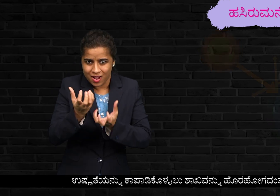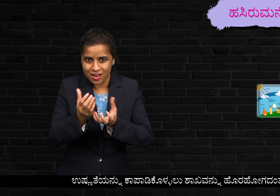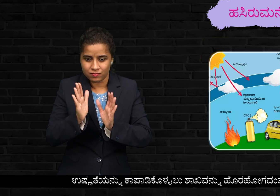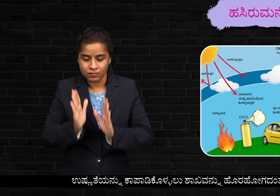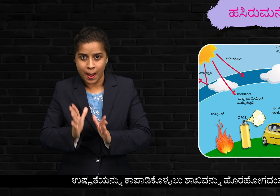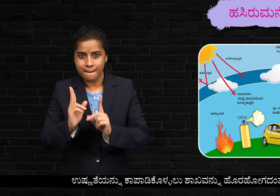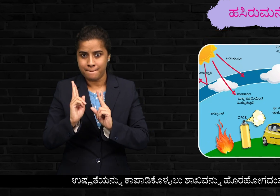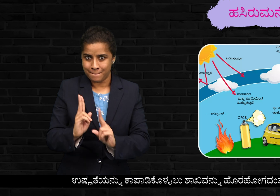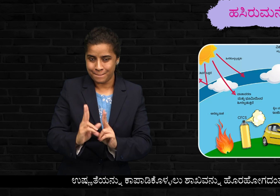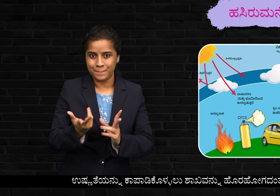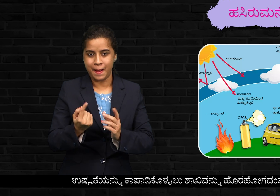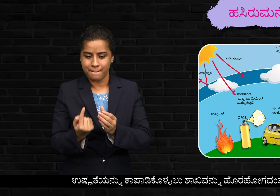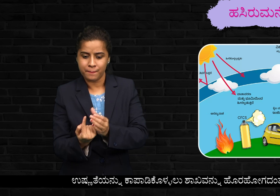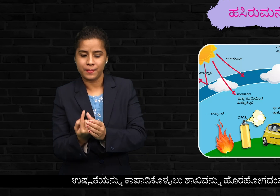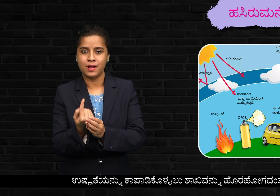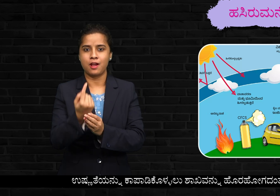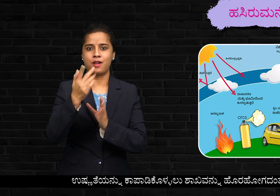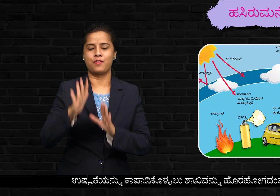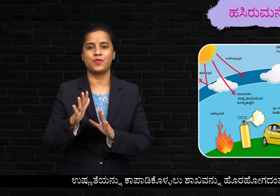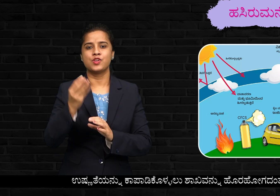ಹೊರಹೋಗದಂತೆ ಮಾಡುತ್ತದೆ.